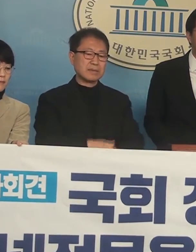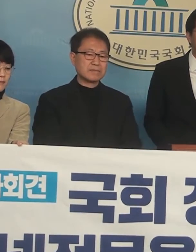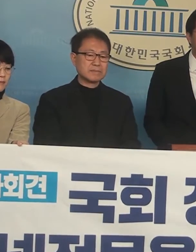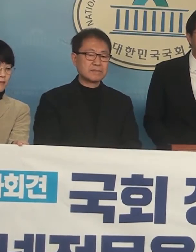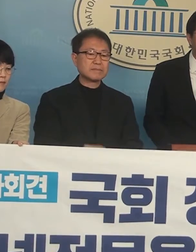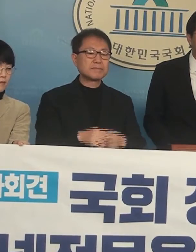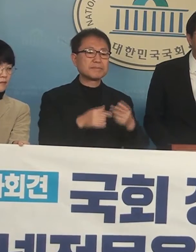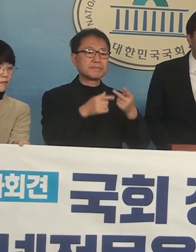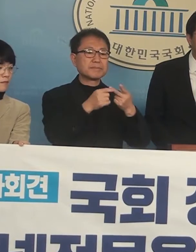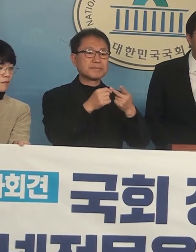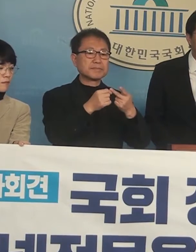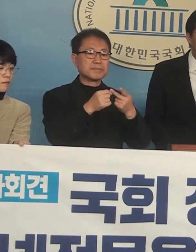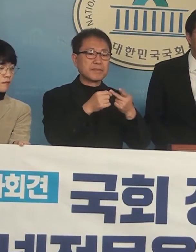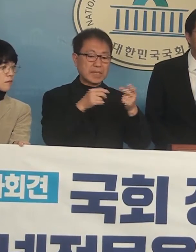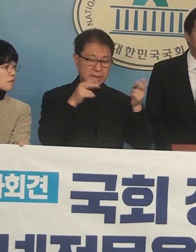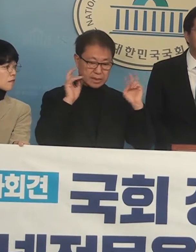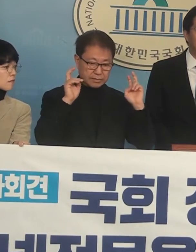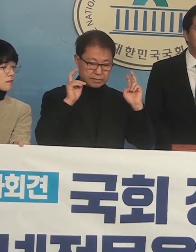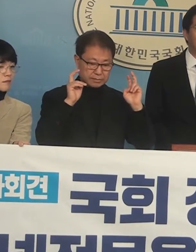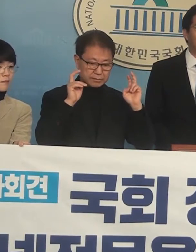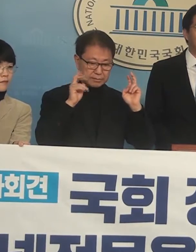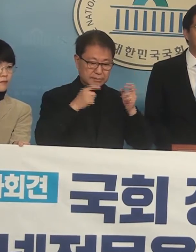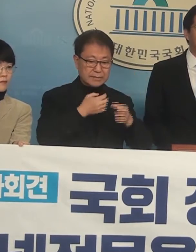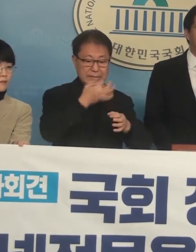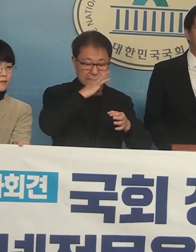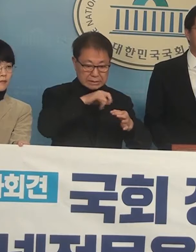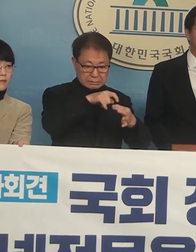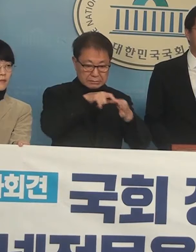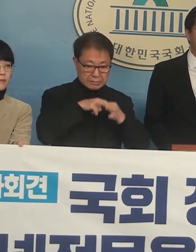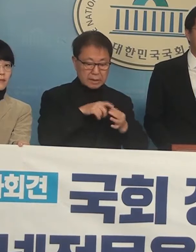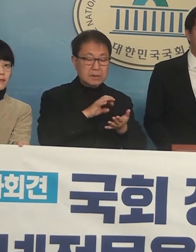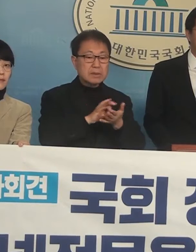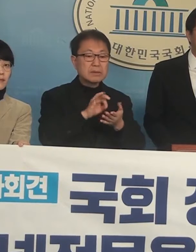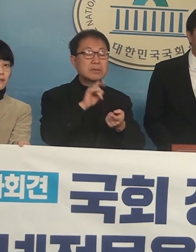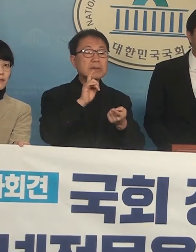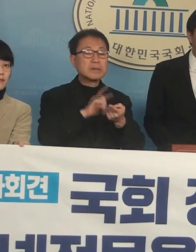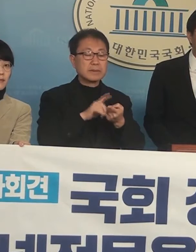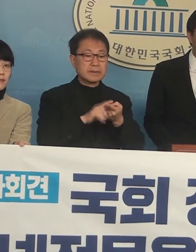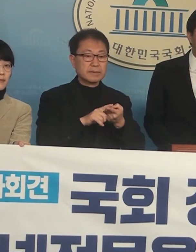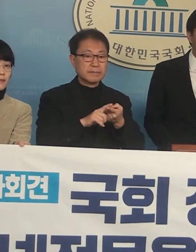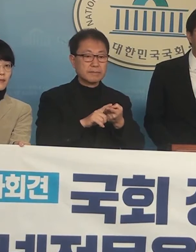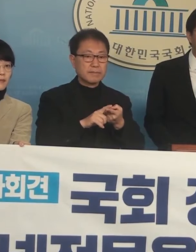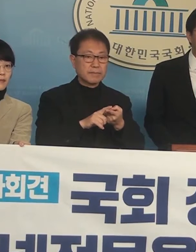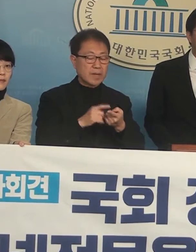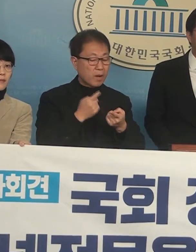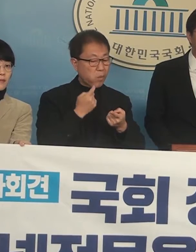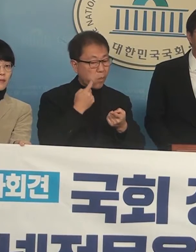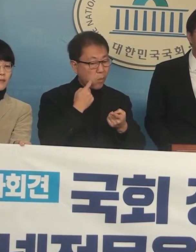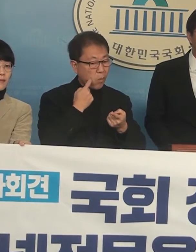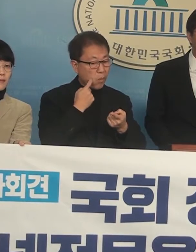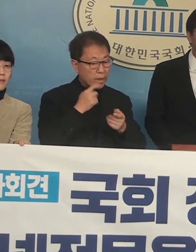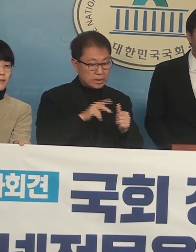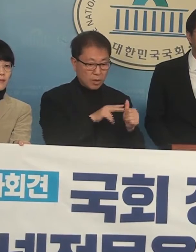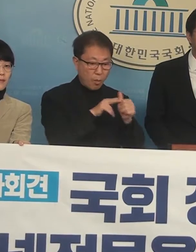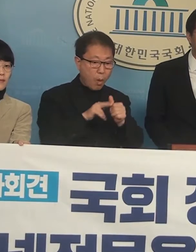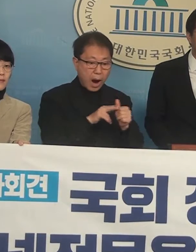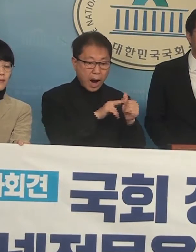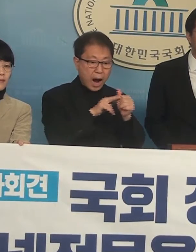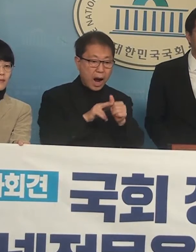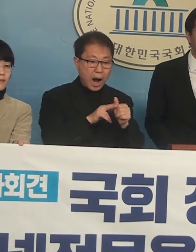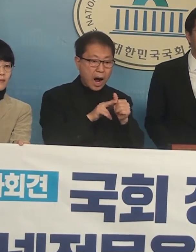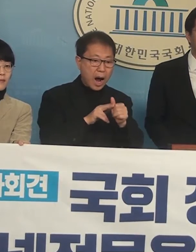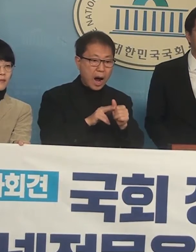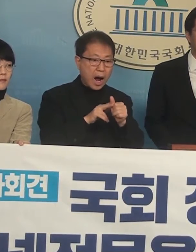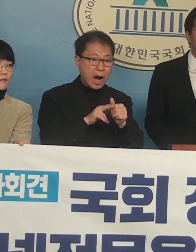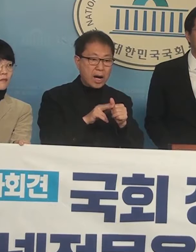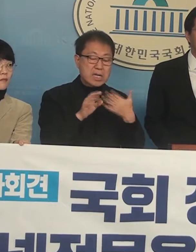번째로 상업적 목적의 활용에 관해서 가명정보와 가명정보를